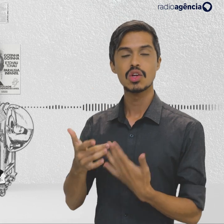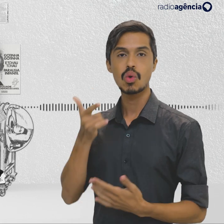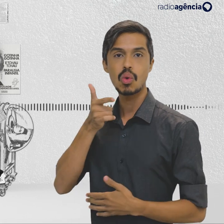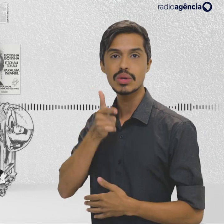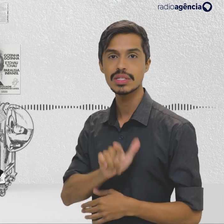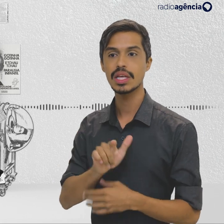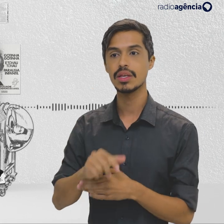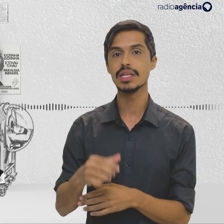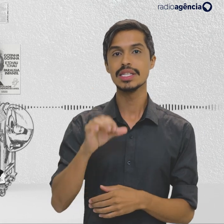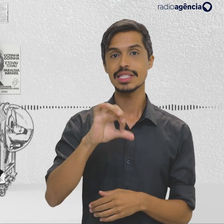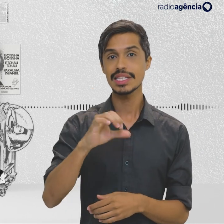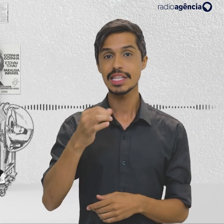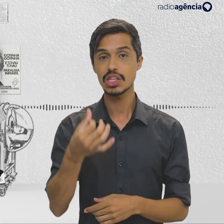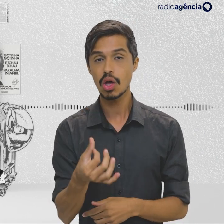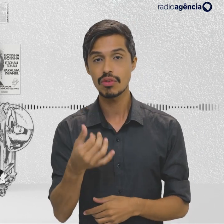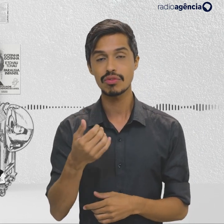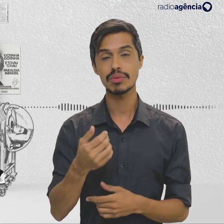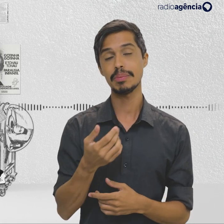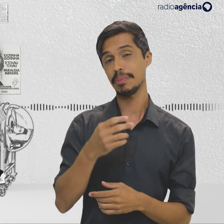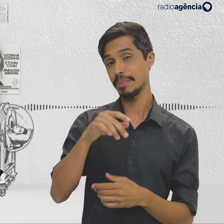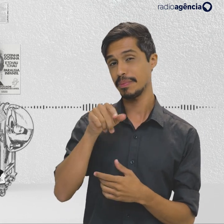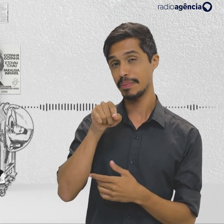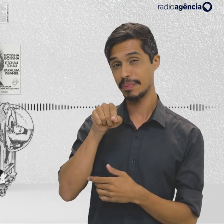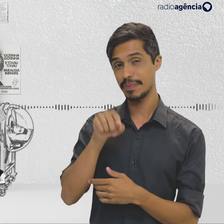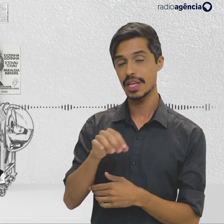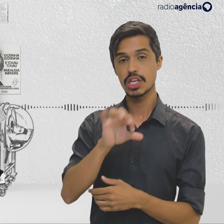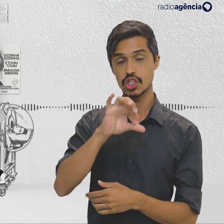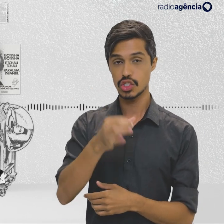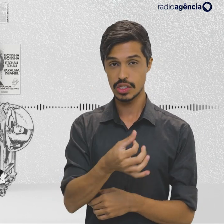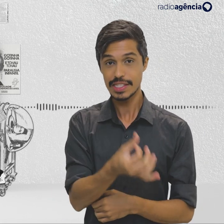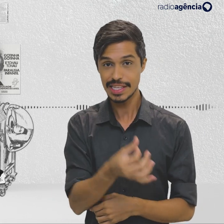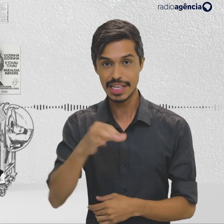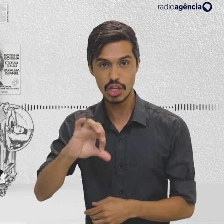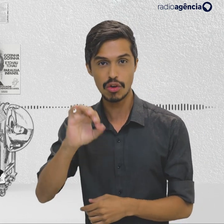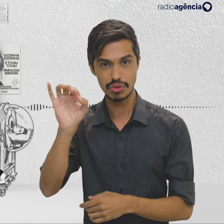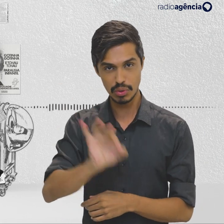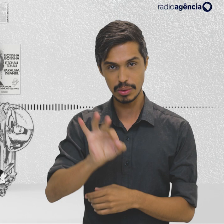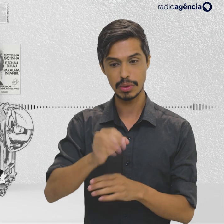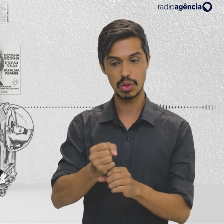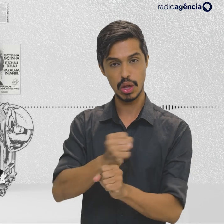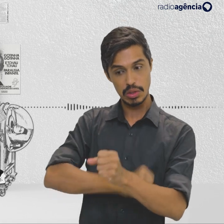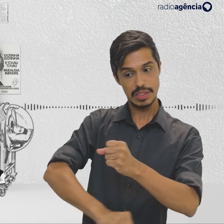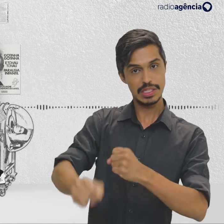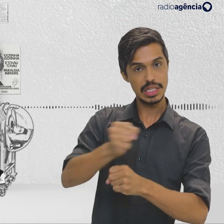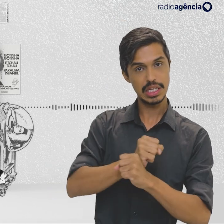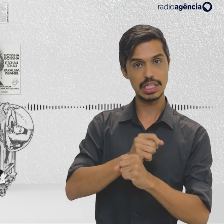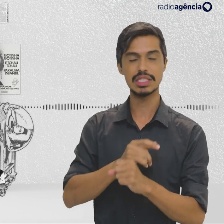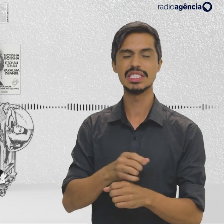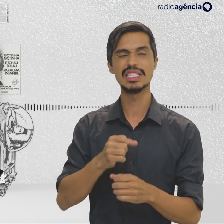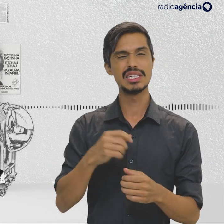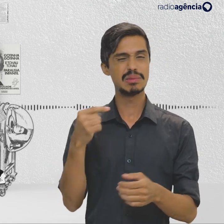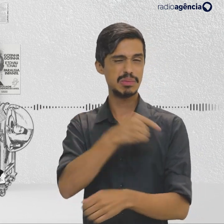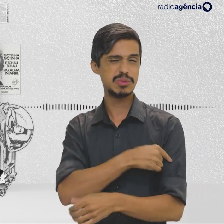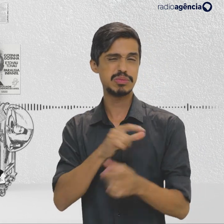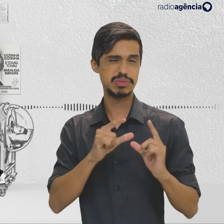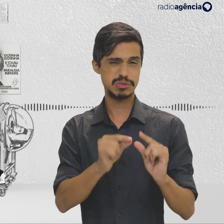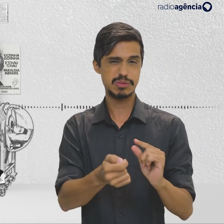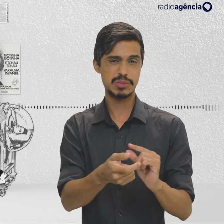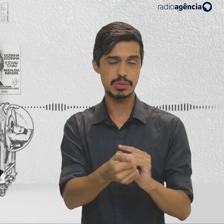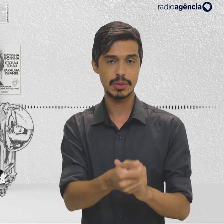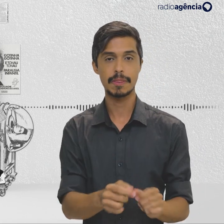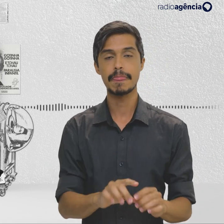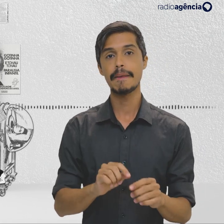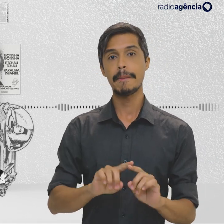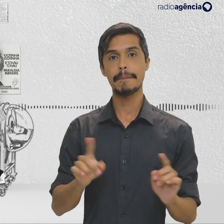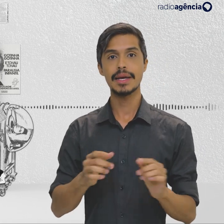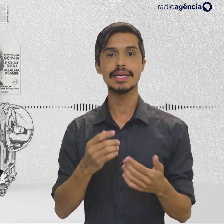menos de 69% das Crianças tinham se vacinado no ano anterior as Quedas vacinais do Brasil ainda não foram